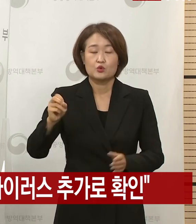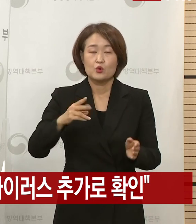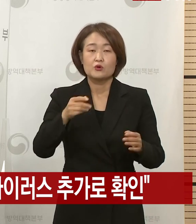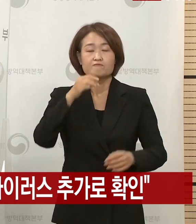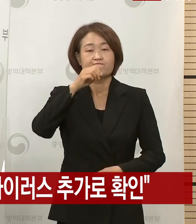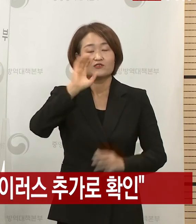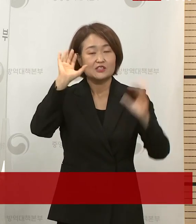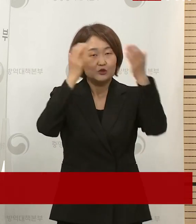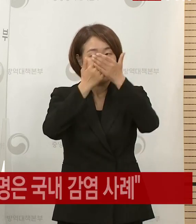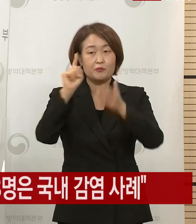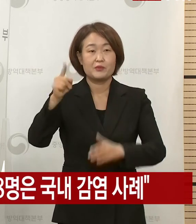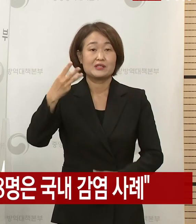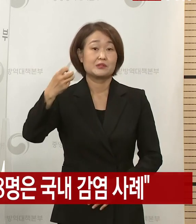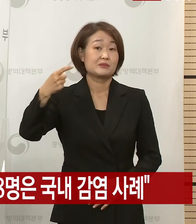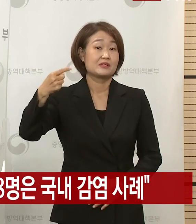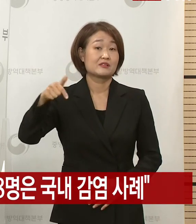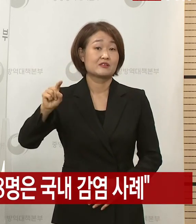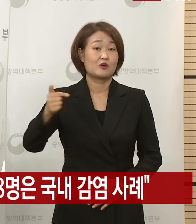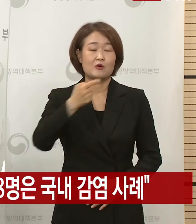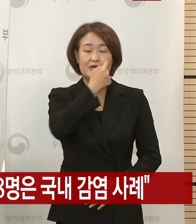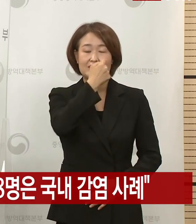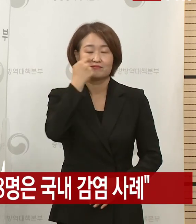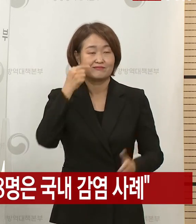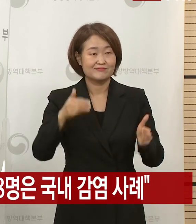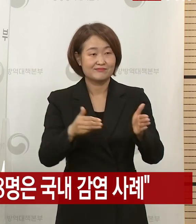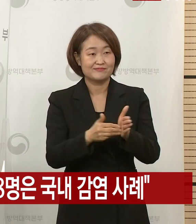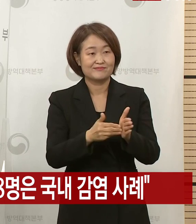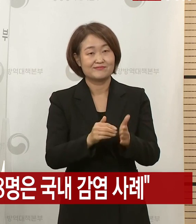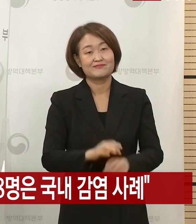변이가 131건이 확인되었습니다.